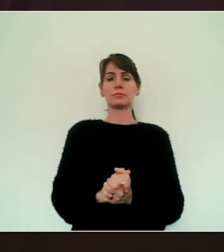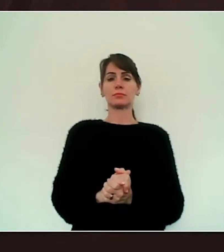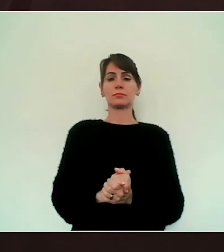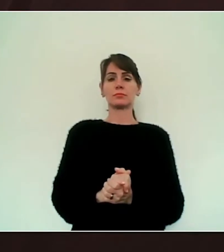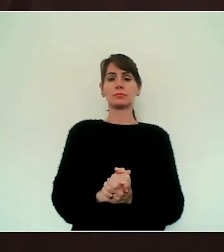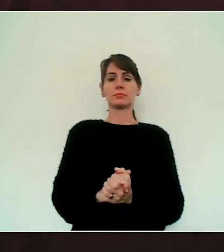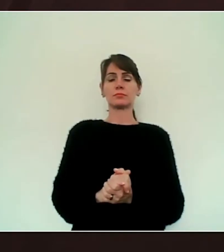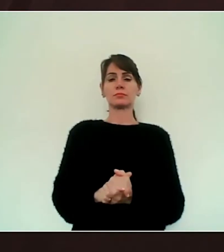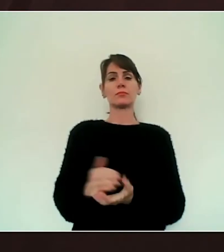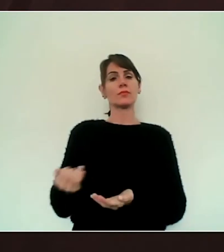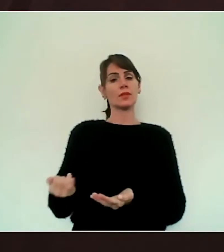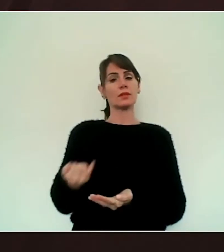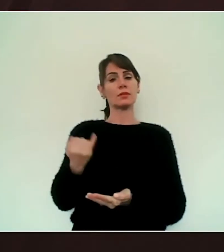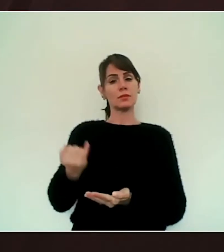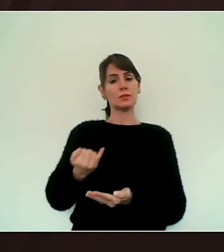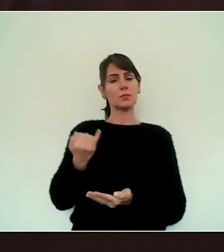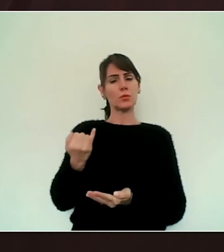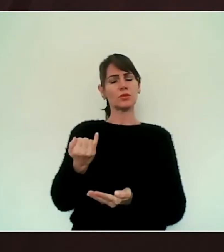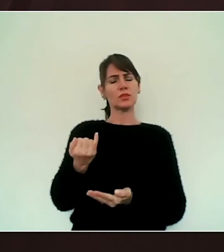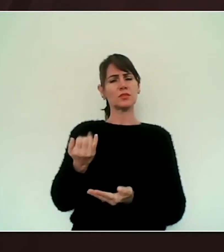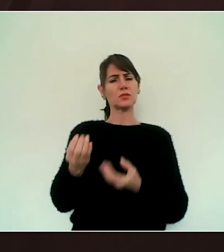como ouvir essa palavra.